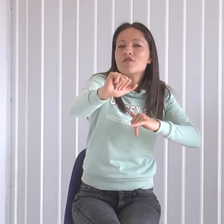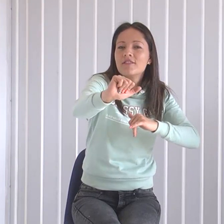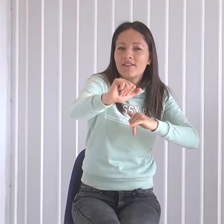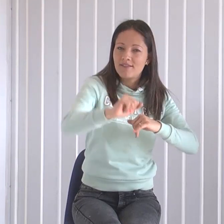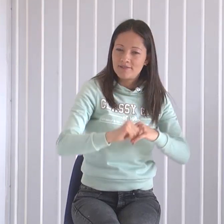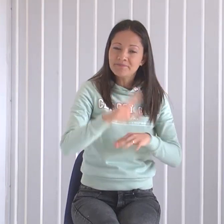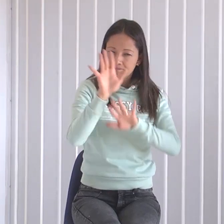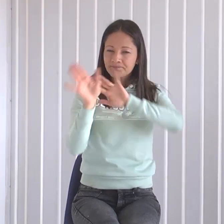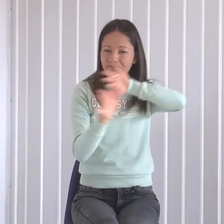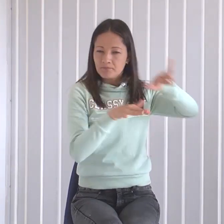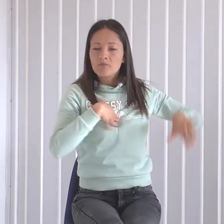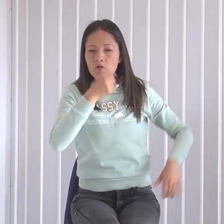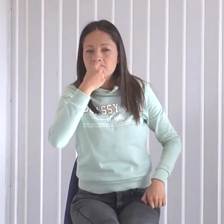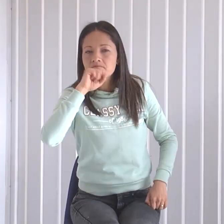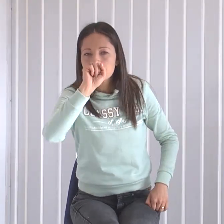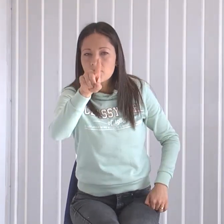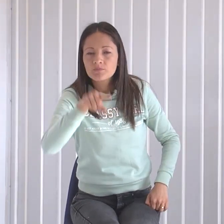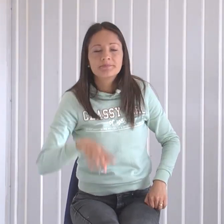haría si usted,